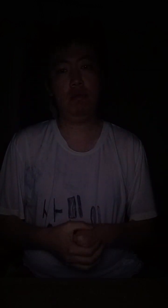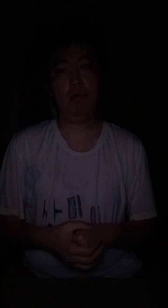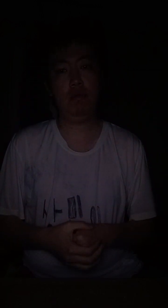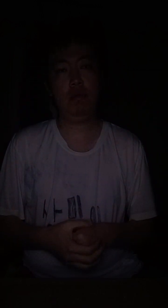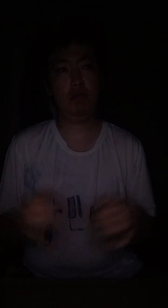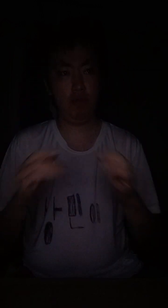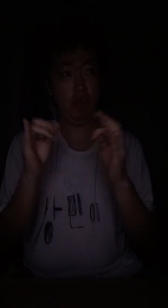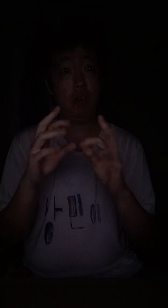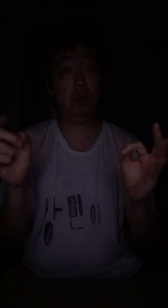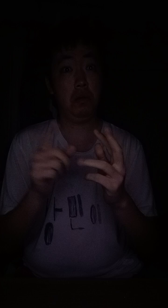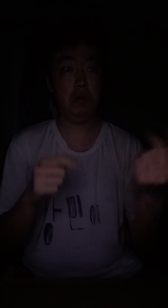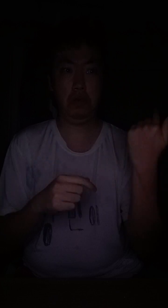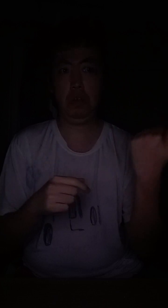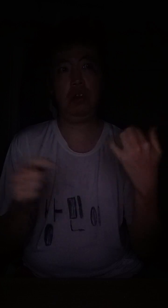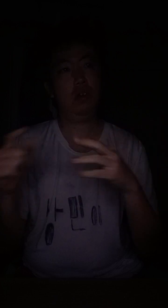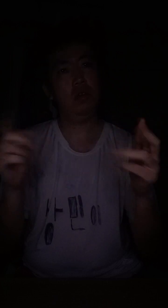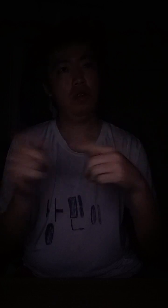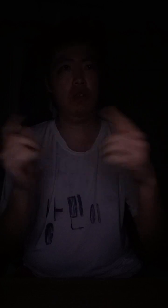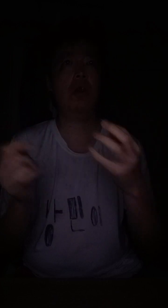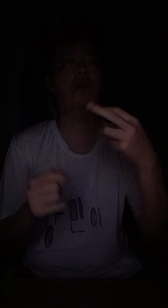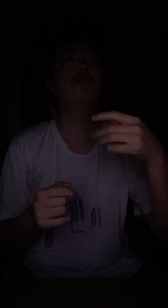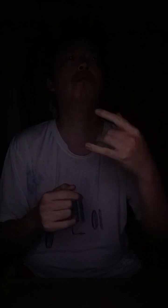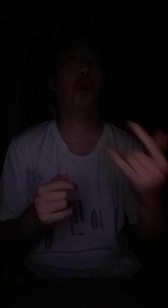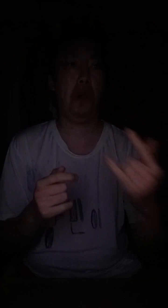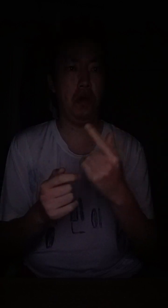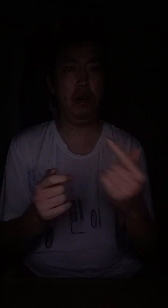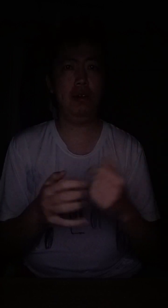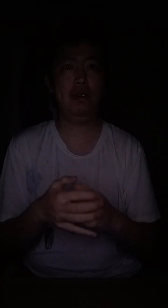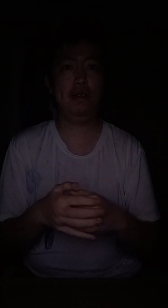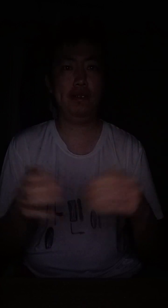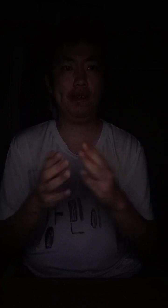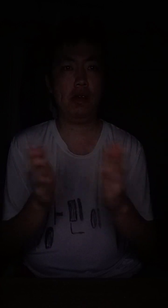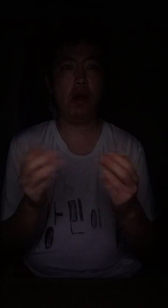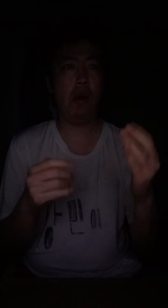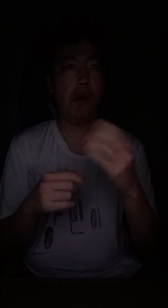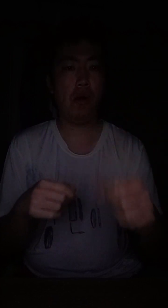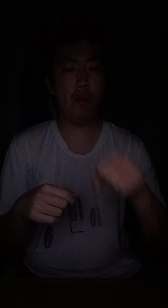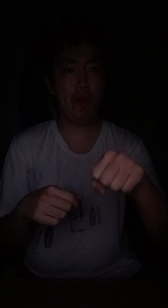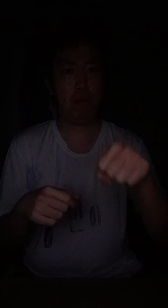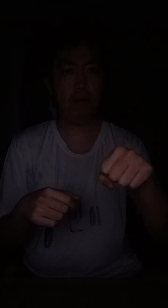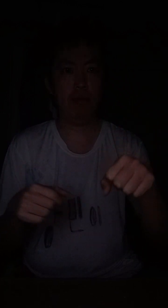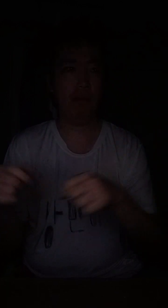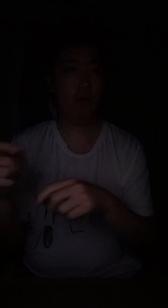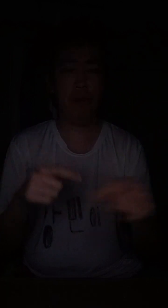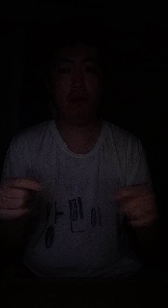평일 오전 유동인구가 많은 서울 영등포역. 한 남성이 손에 무언가를 쥐고 서둘러 화장실을